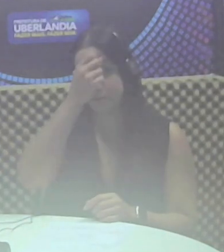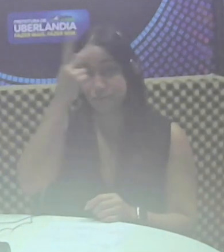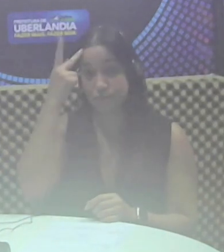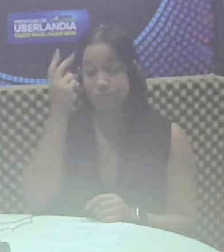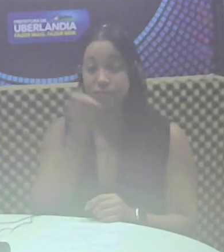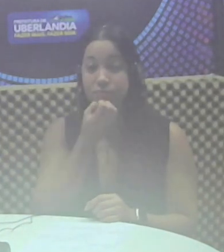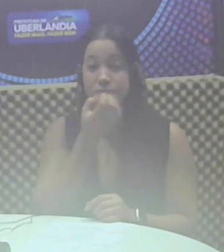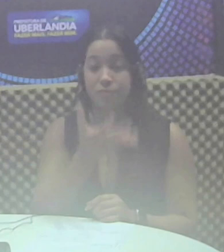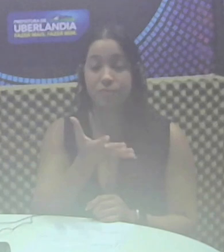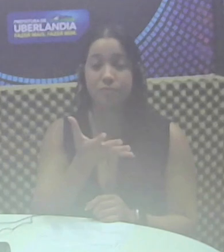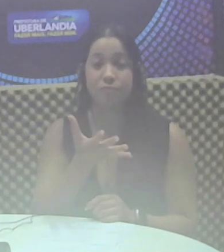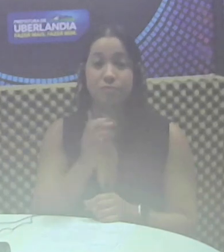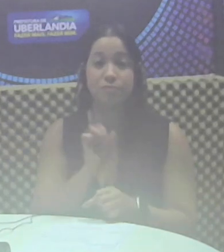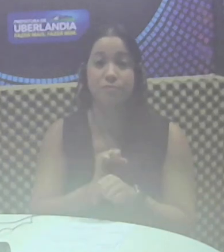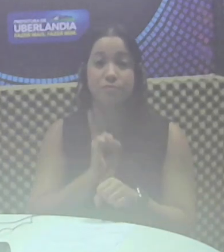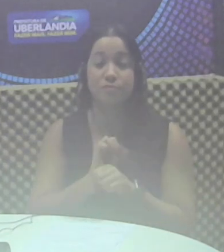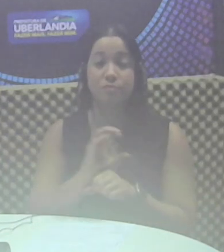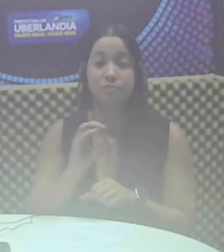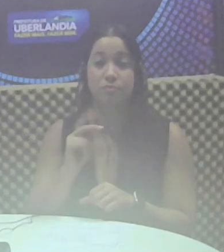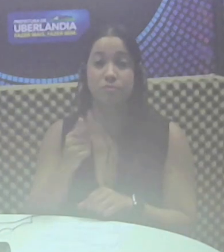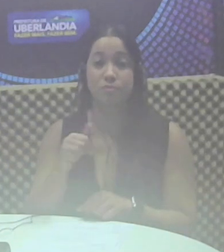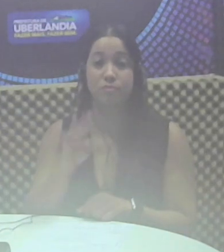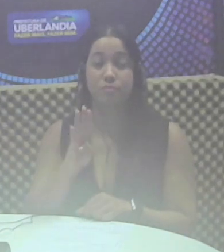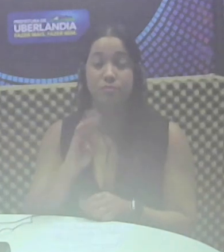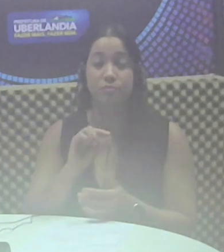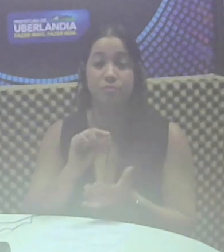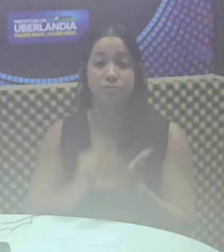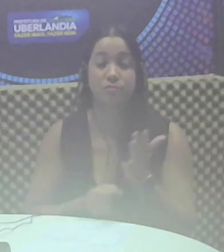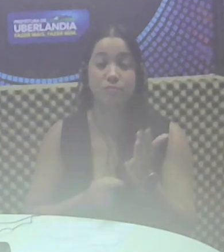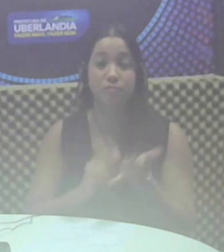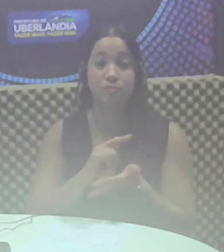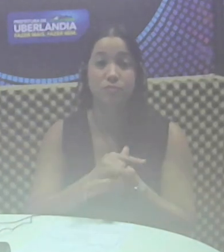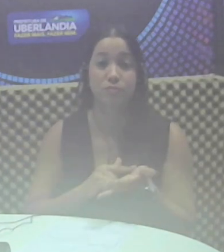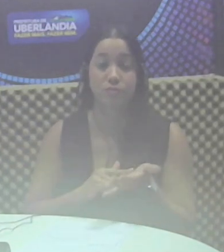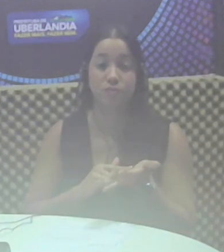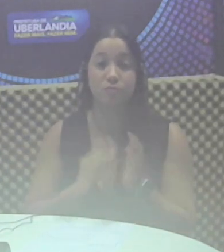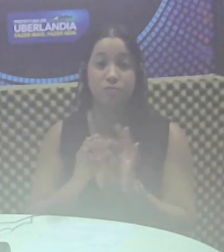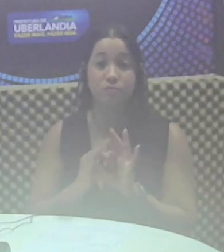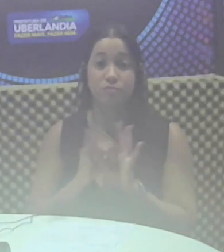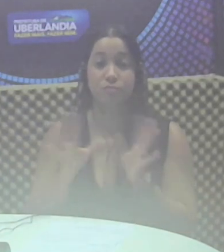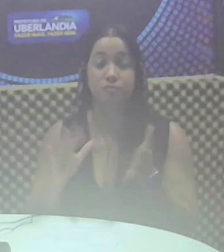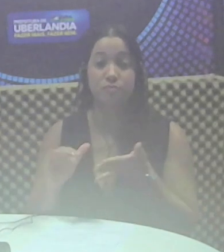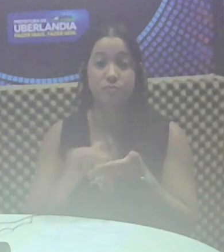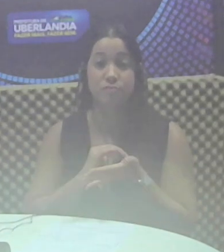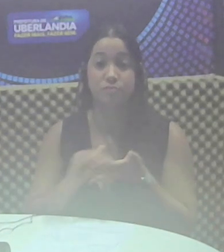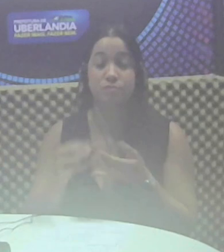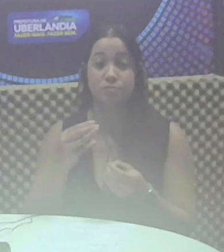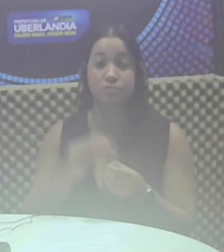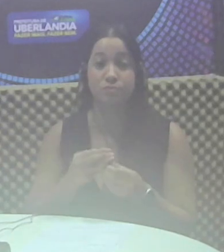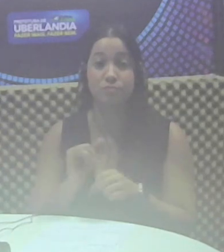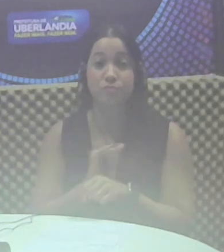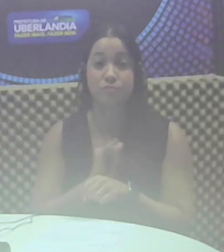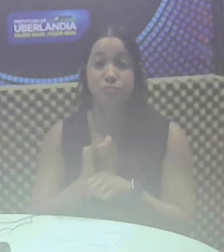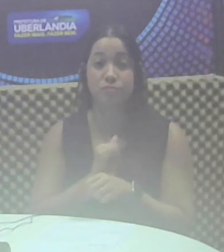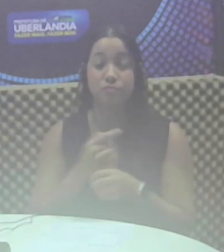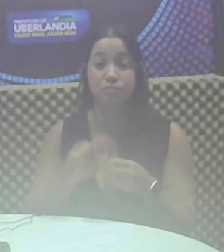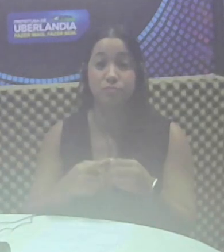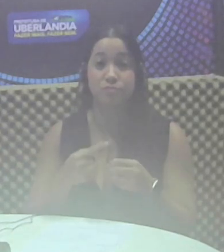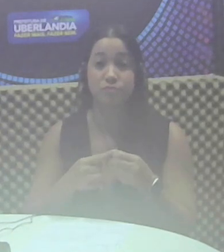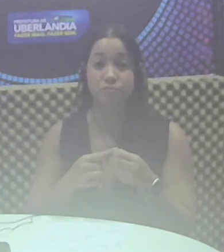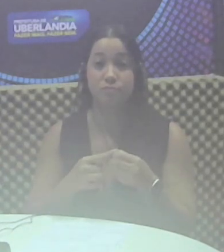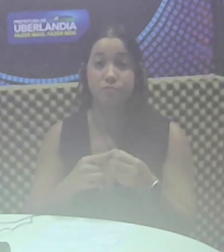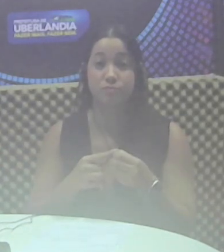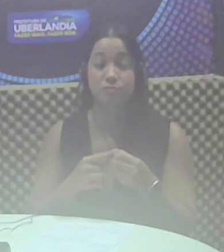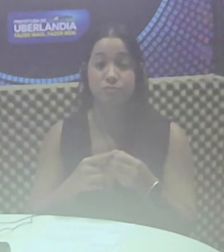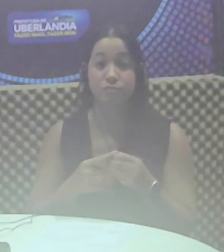também aguarda da Coab Minas a assinatura dos documentos que permitirão à Secretaria Municipal de Planejamento Urbano emitir